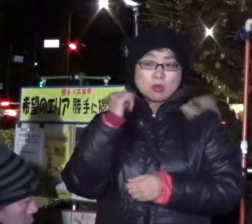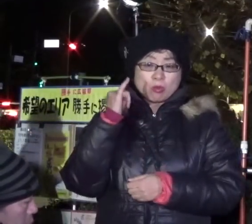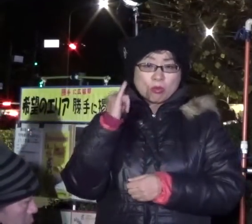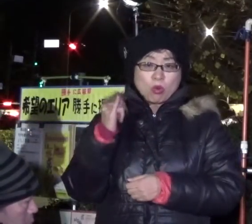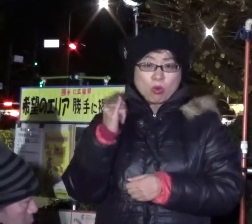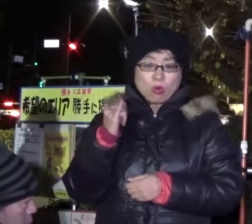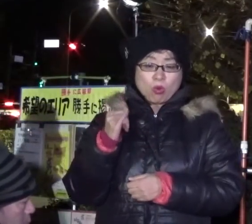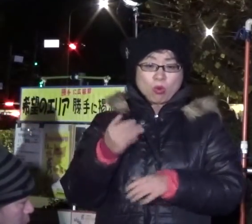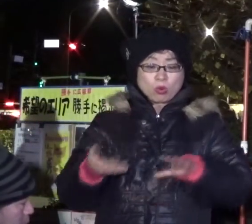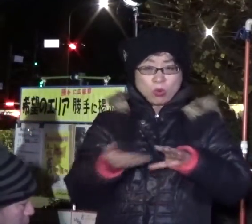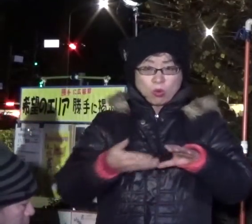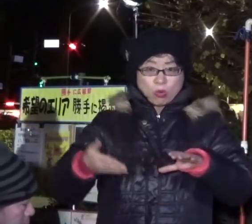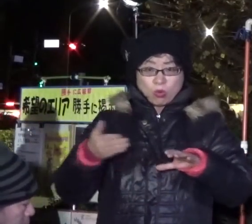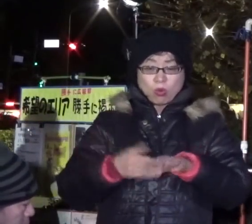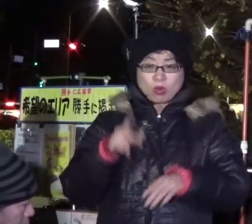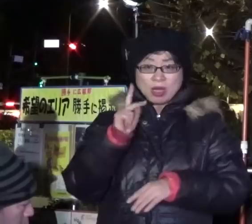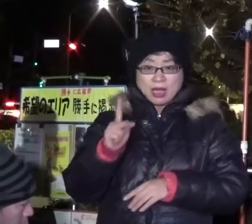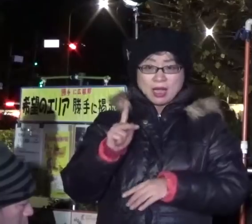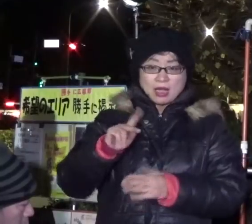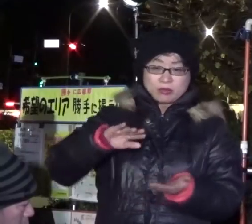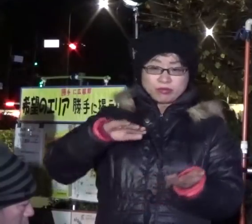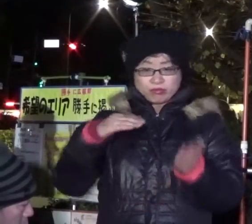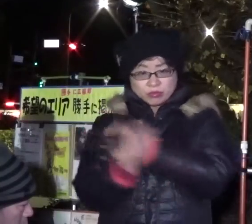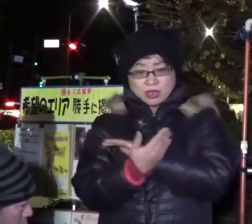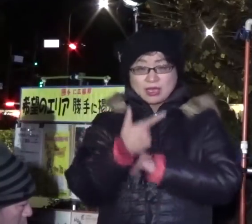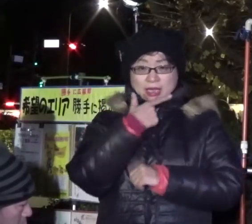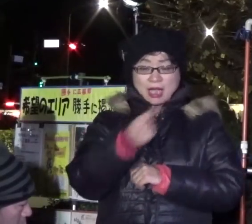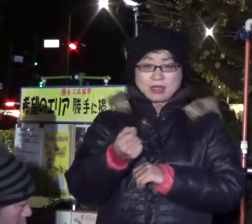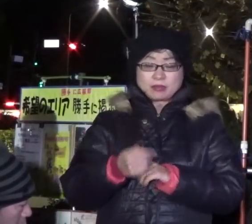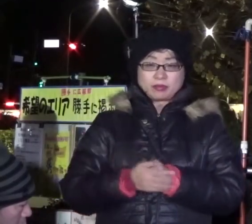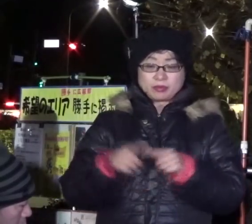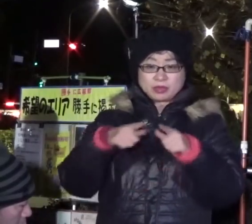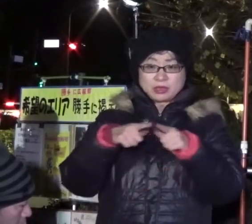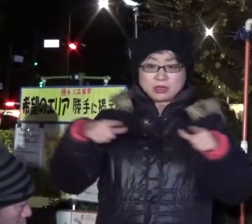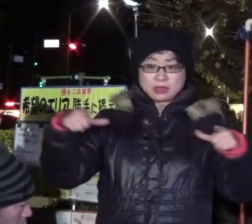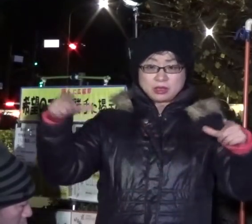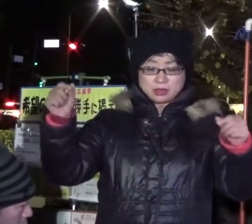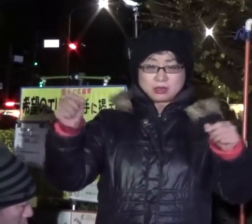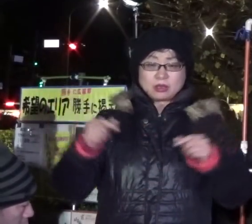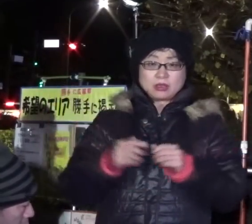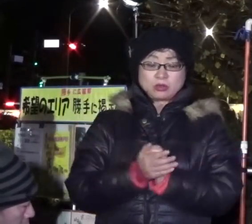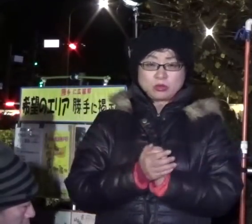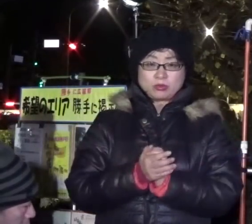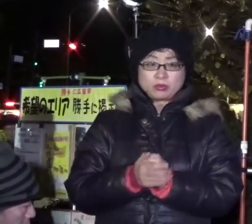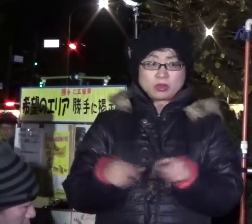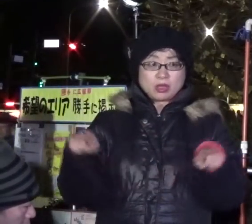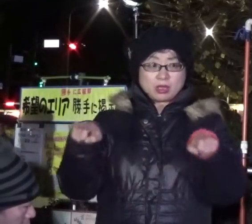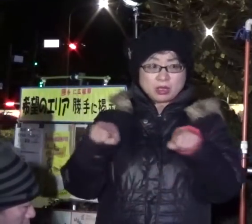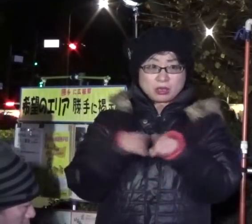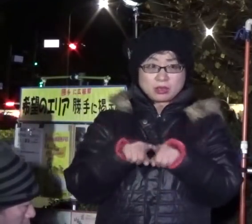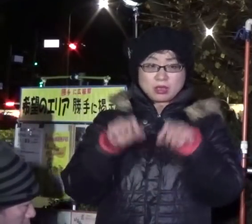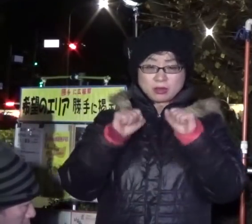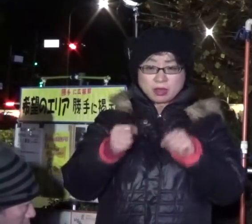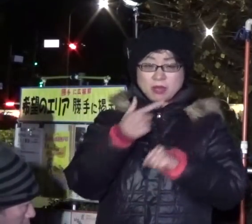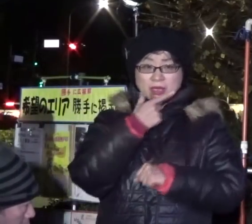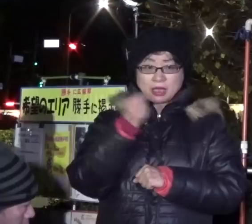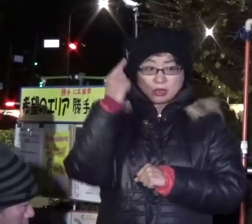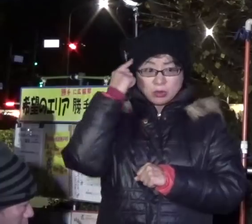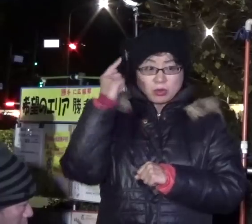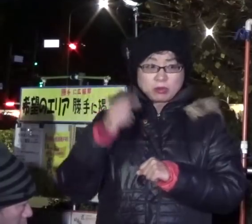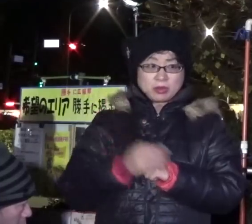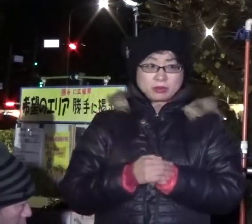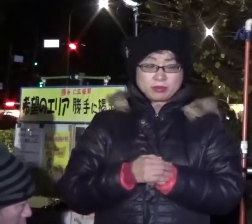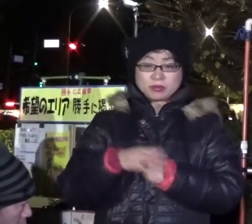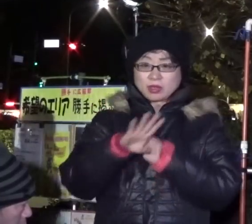返すためには、全国の原発反対運動と連携しなければいけないということと同時にですね、原発の反対運動